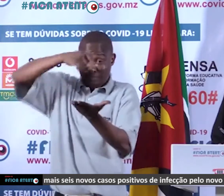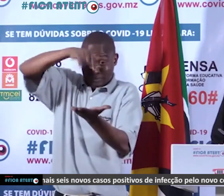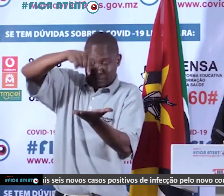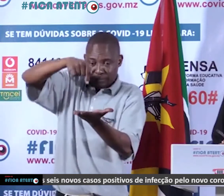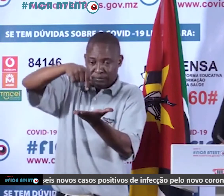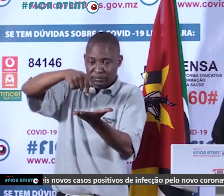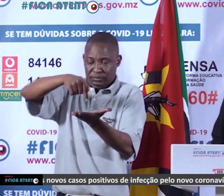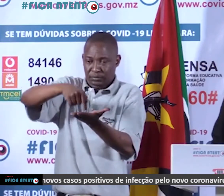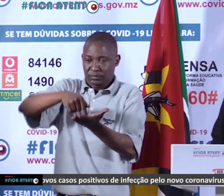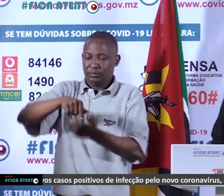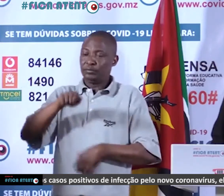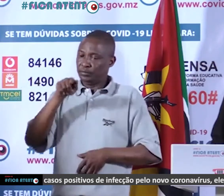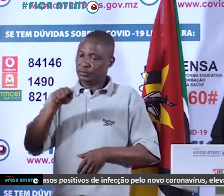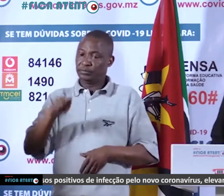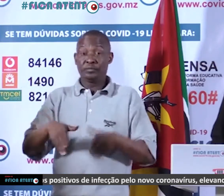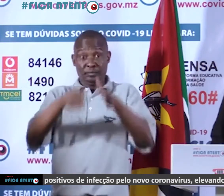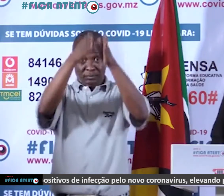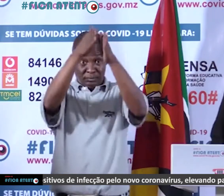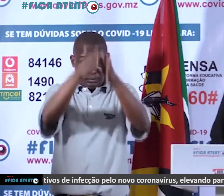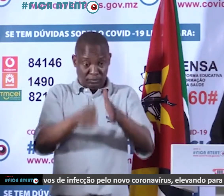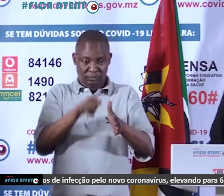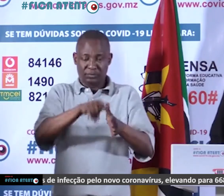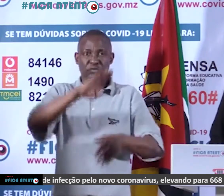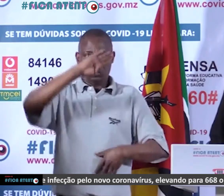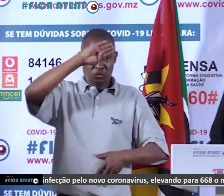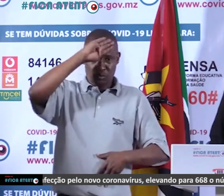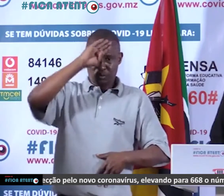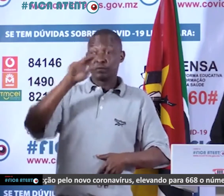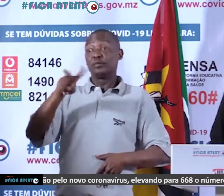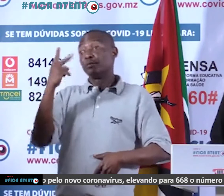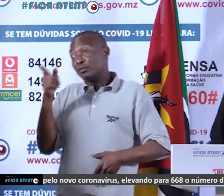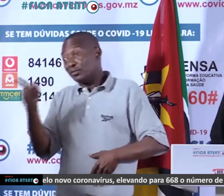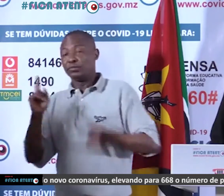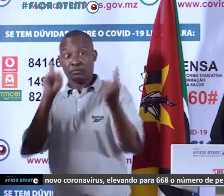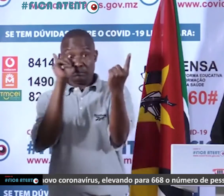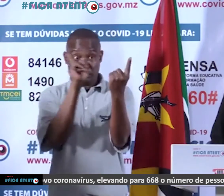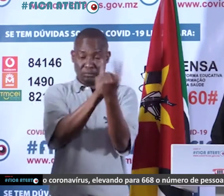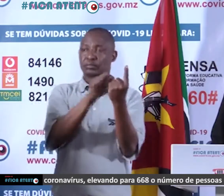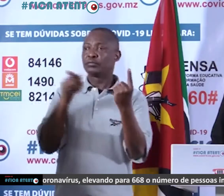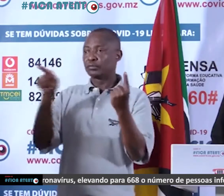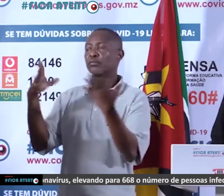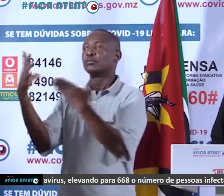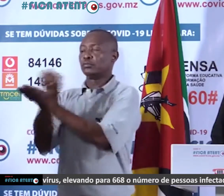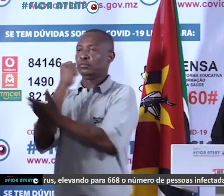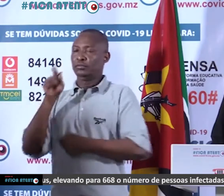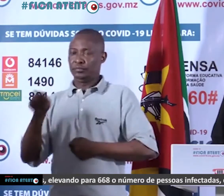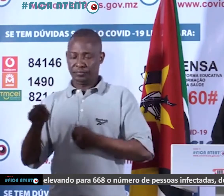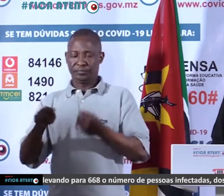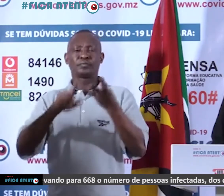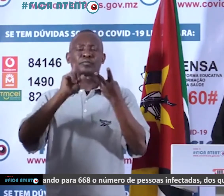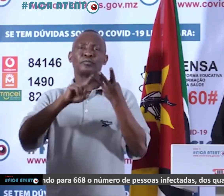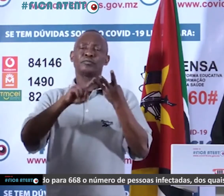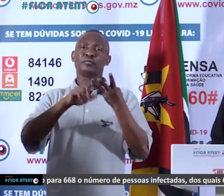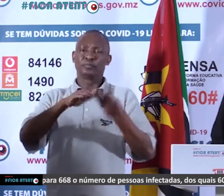de contacto de um positivo. Também temos um caso da província de Tete, que este é da cidade de